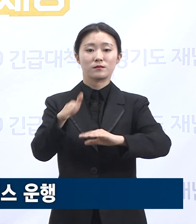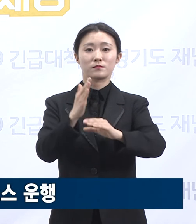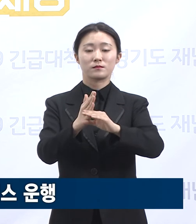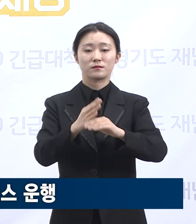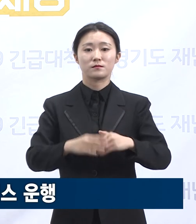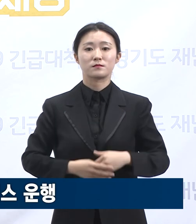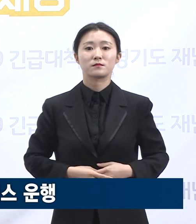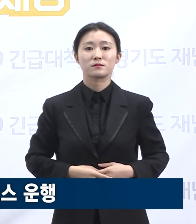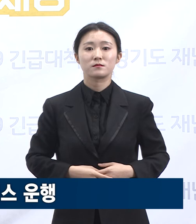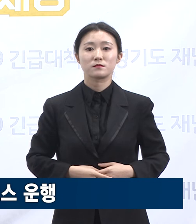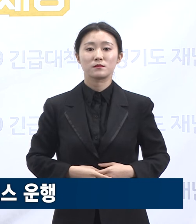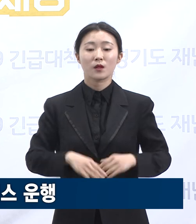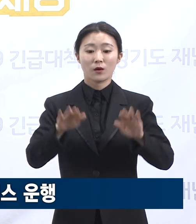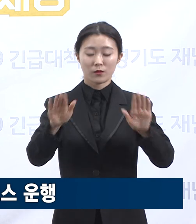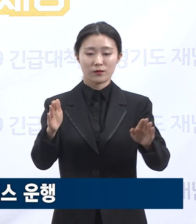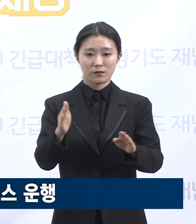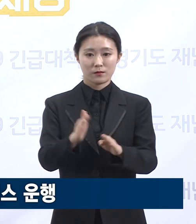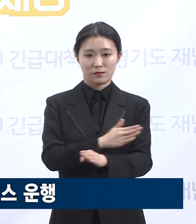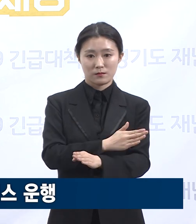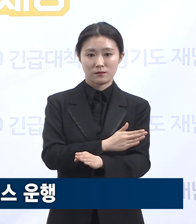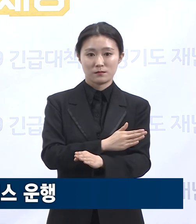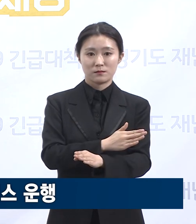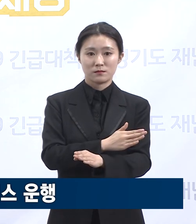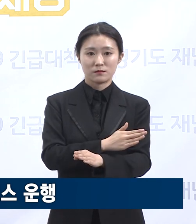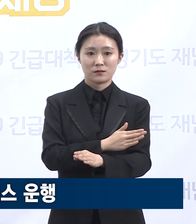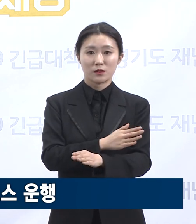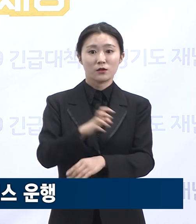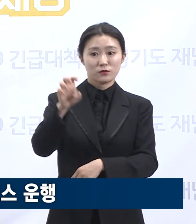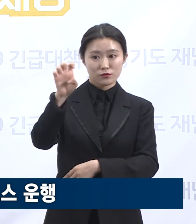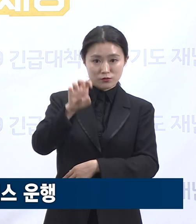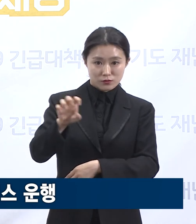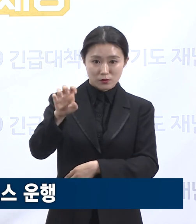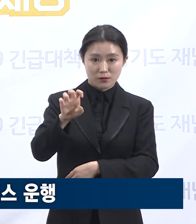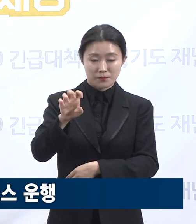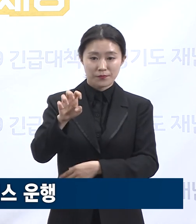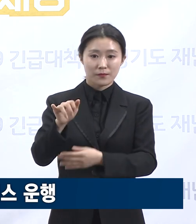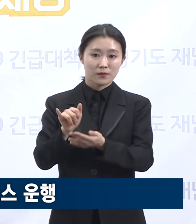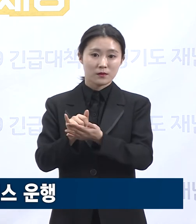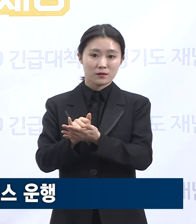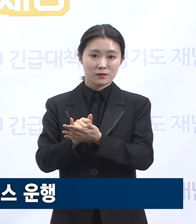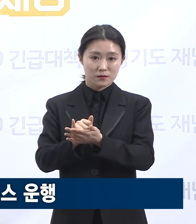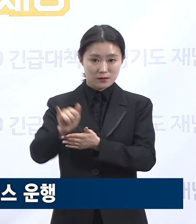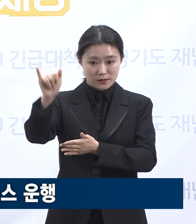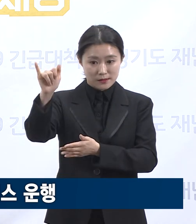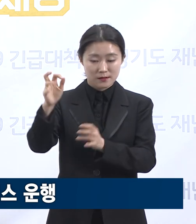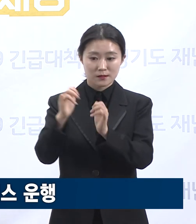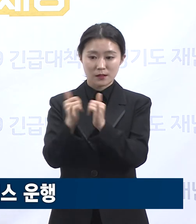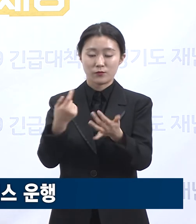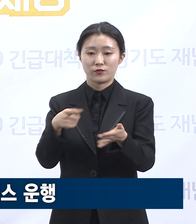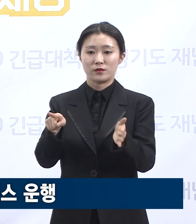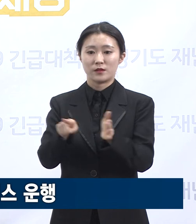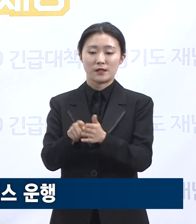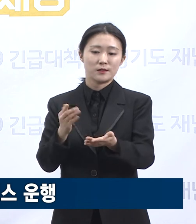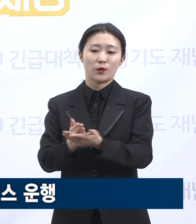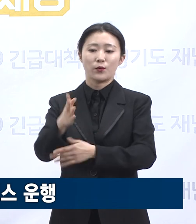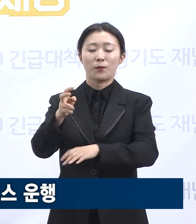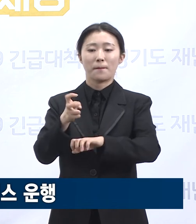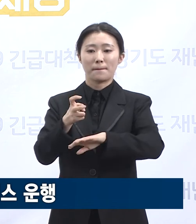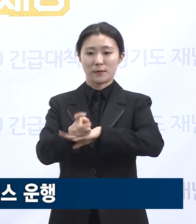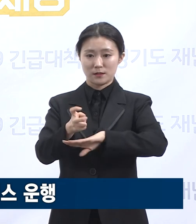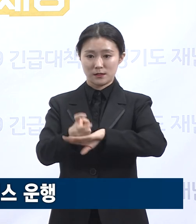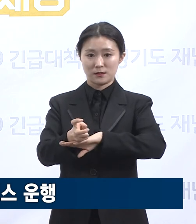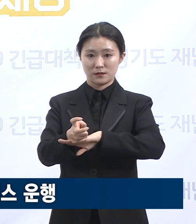경기도는 오늘부터 미국 유럽발 입국자를 대상으로 전용 공항버스를 운행합니다. 이번 운행은 해외 입국자의